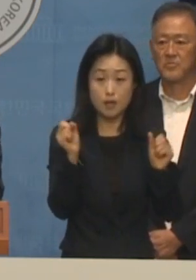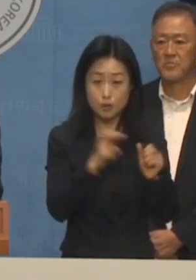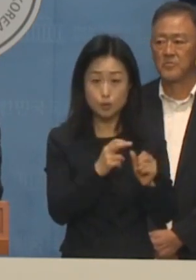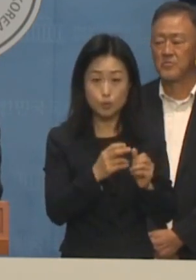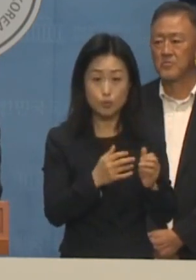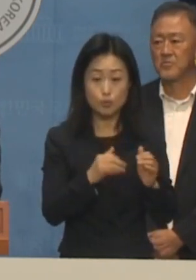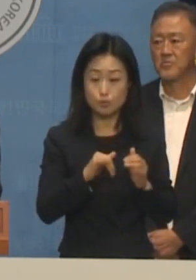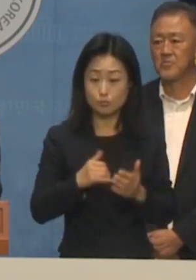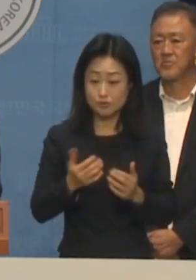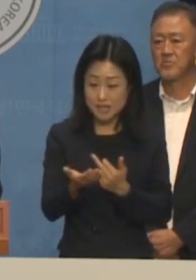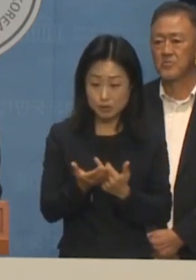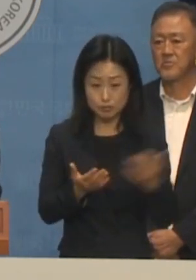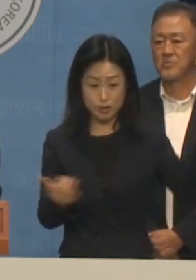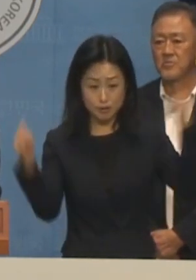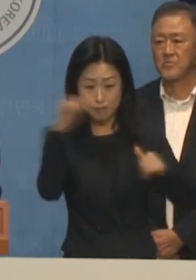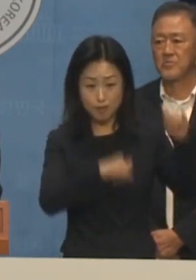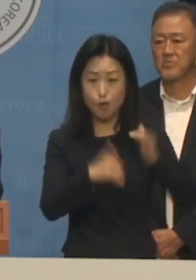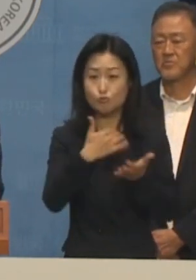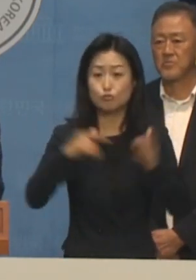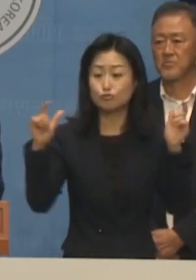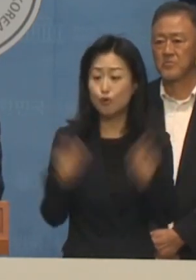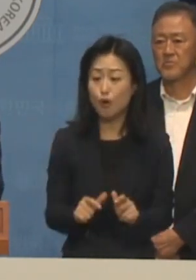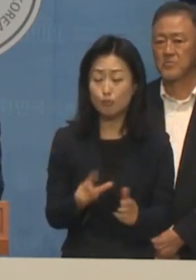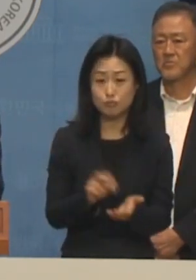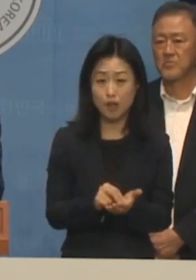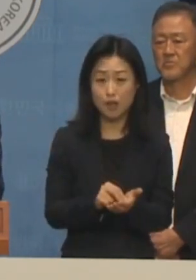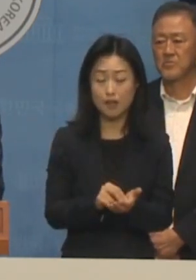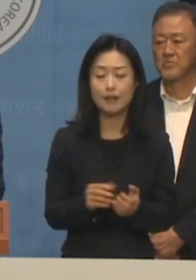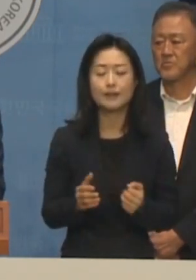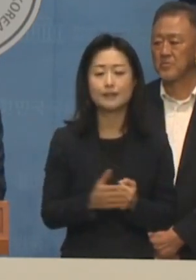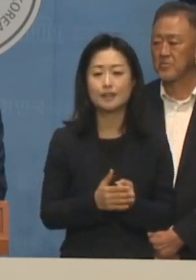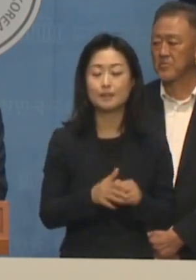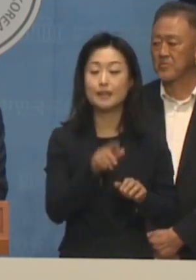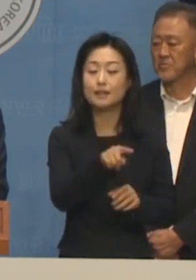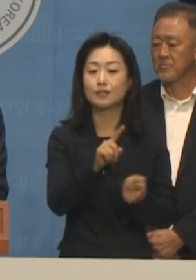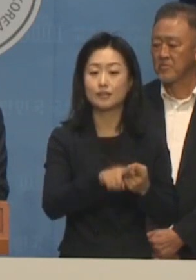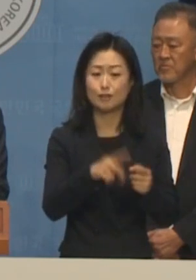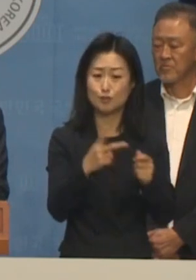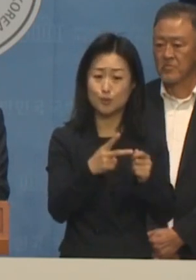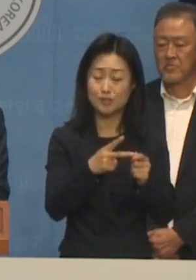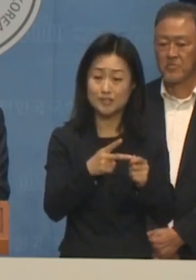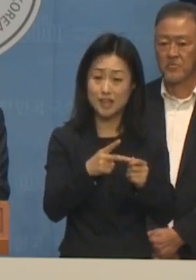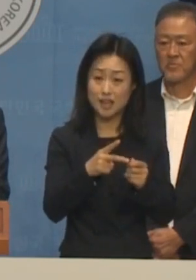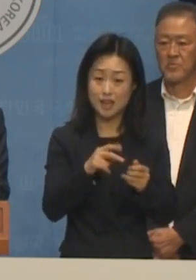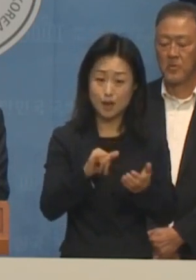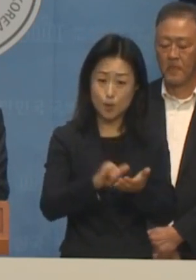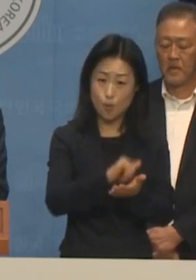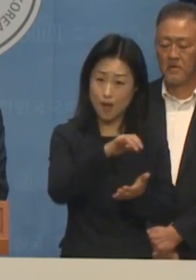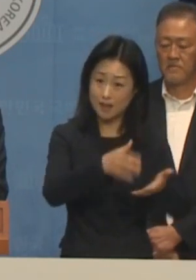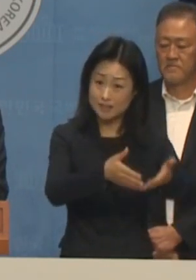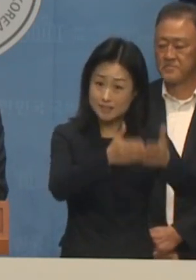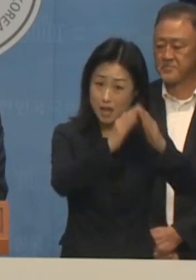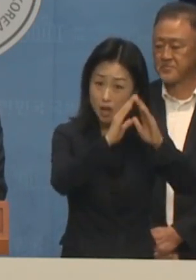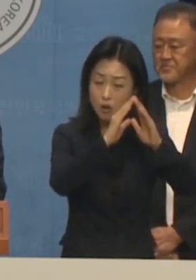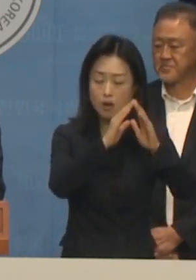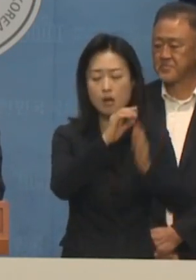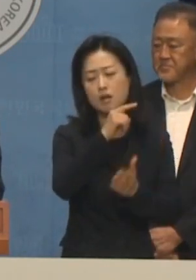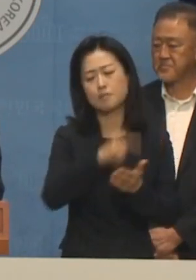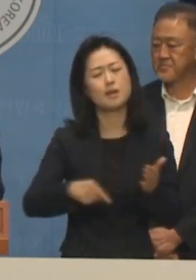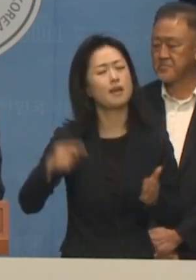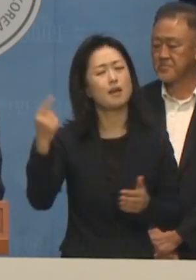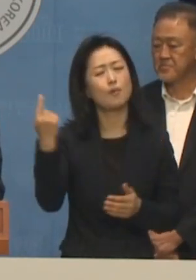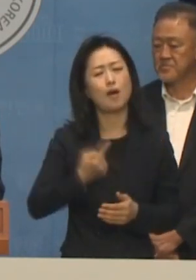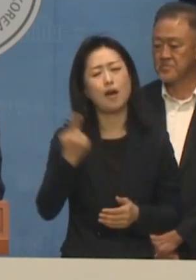문제 등이 지속적으로 제기되고 있습니다. 제2공항 건설은 앞으로 제주도민의 삶에 지대한 영향을